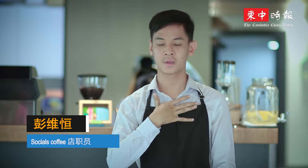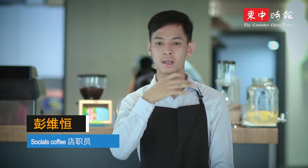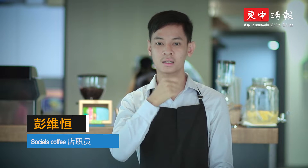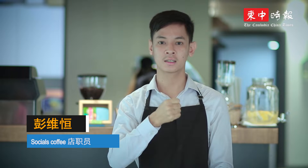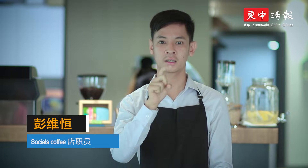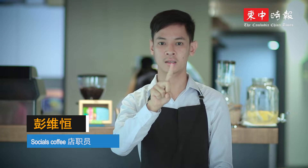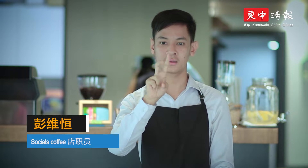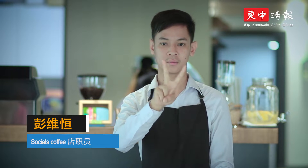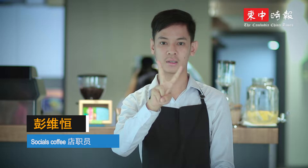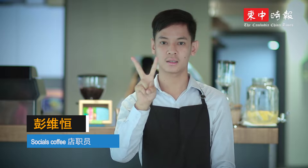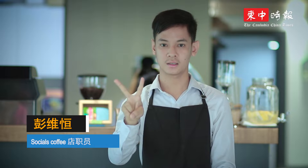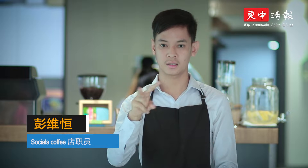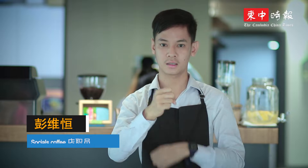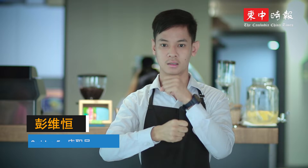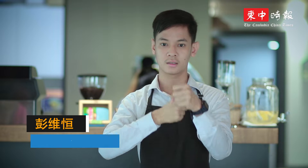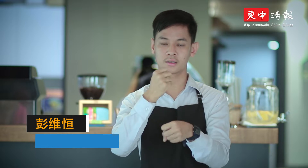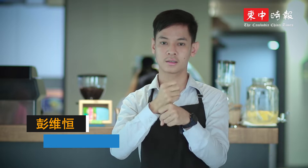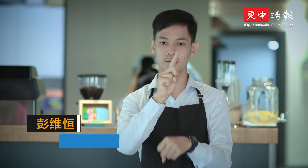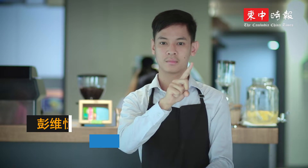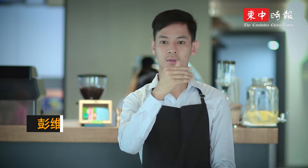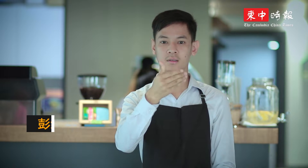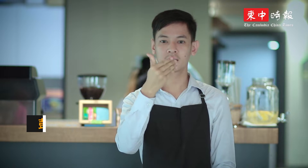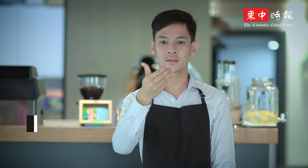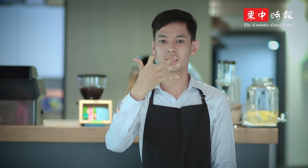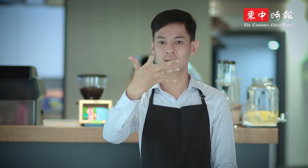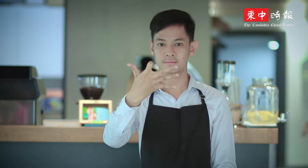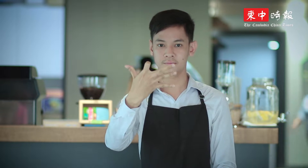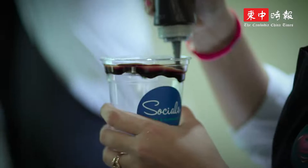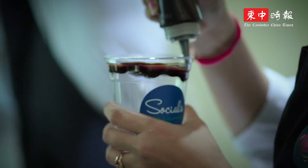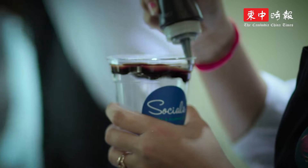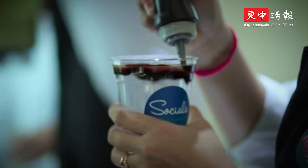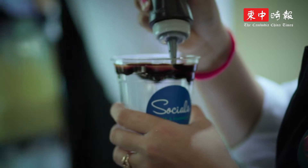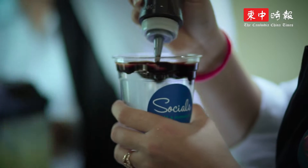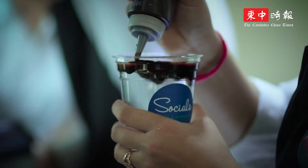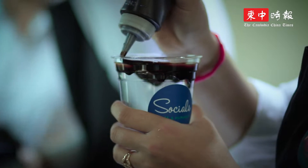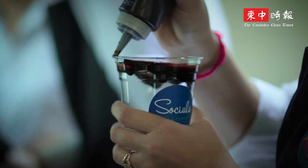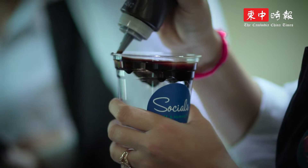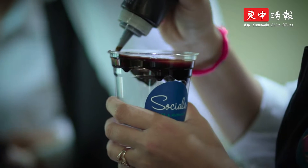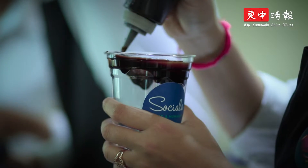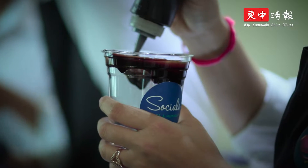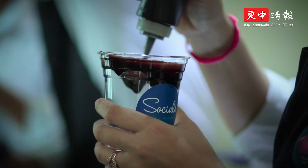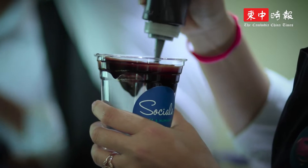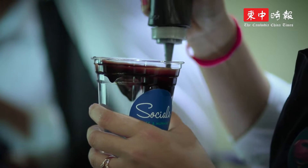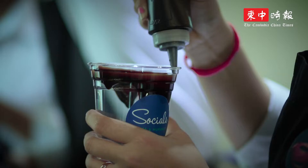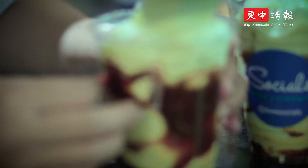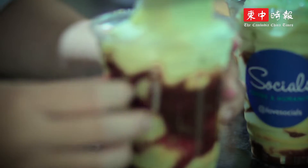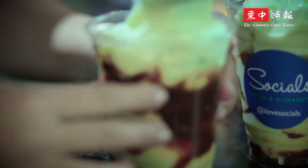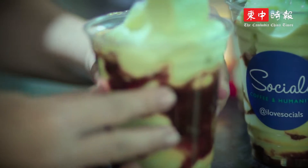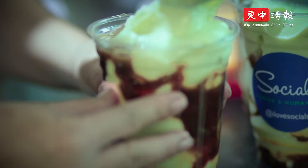98年出生，今年22岁。我出生在金边，我家人也都在金边，我爸爸妈妈